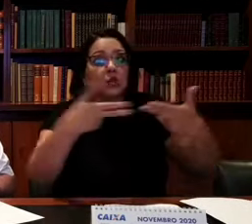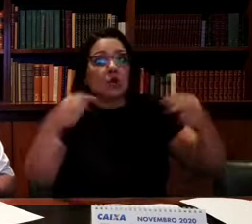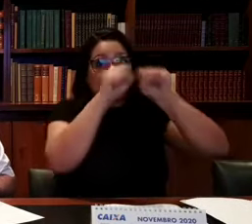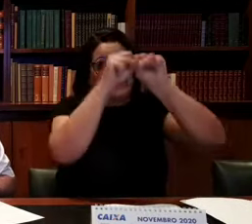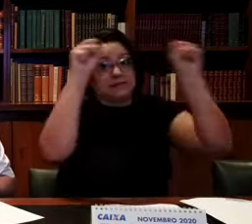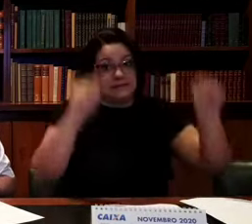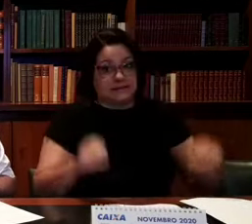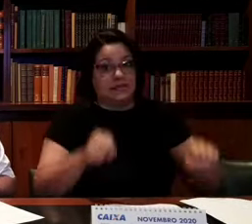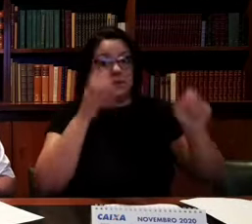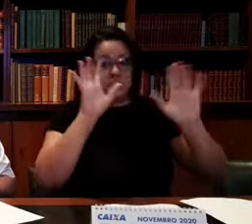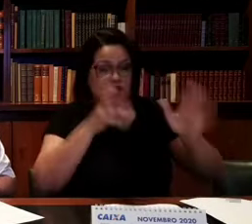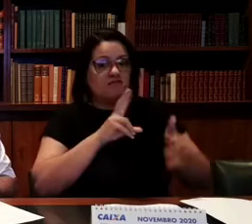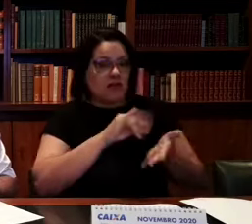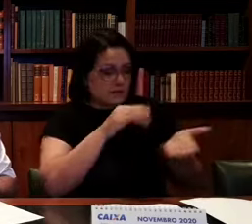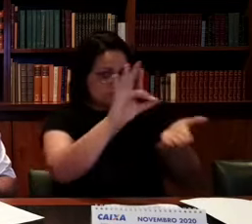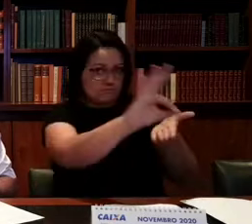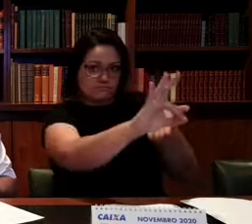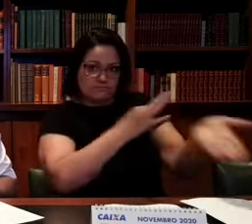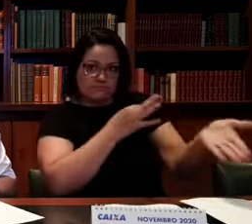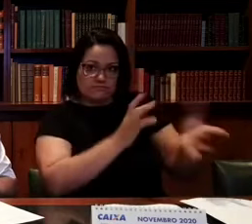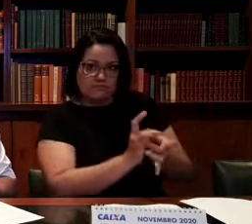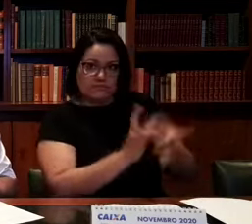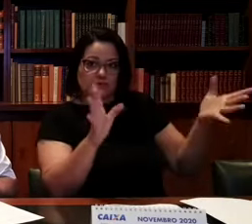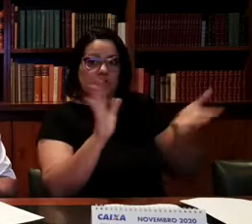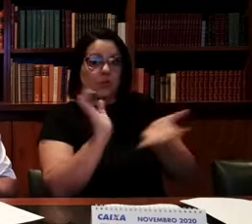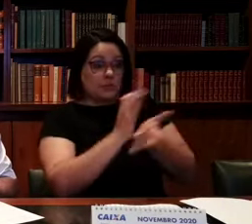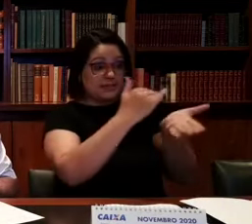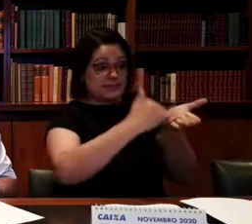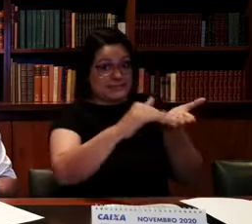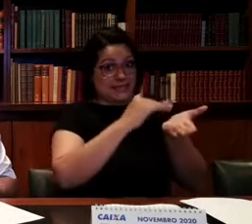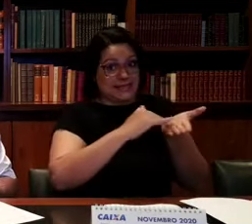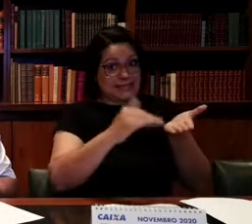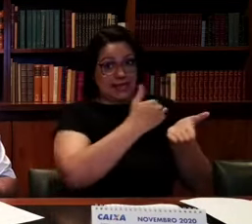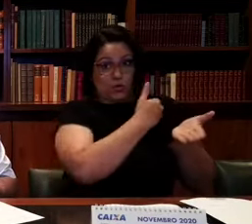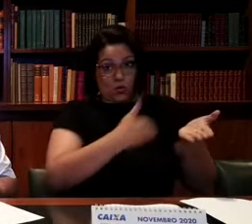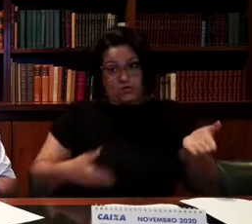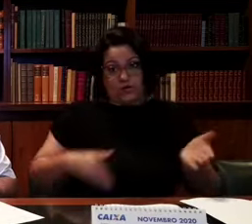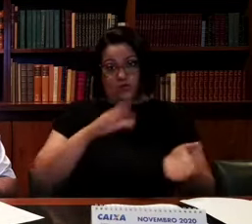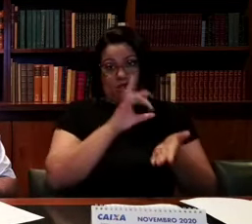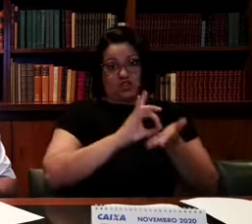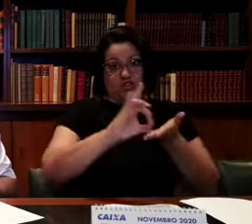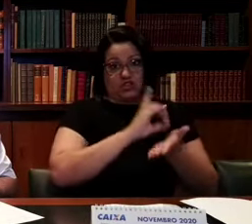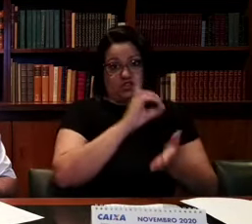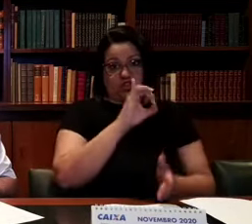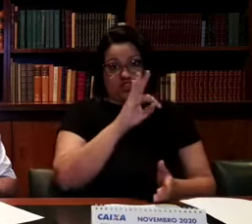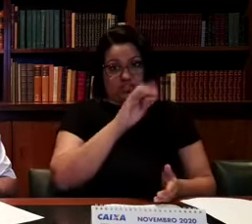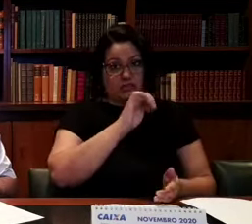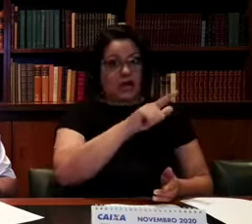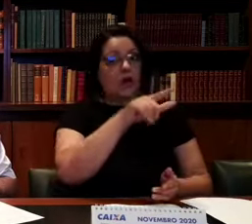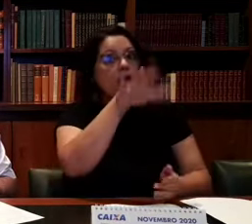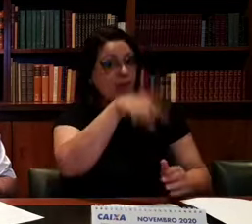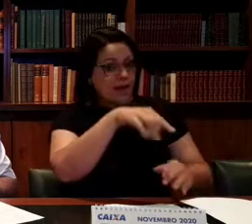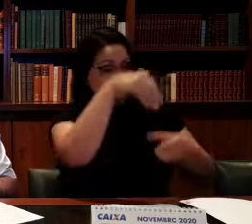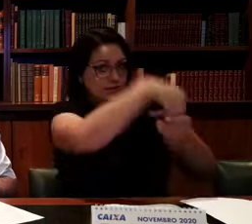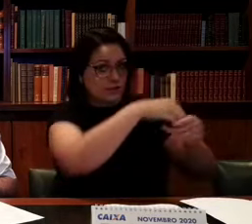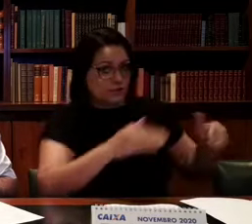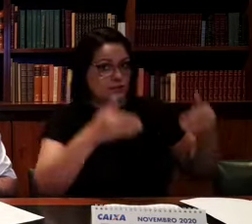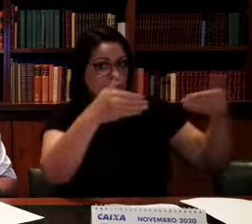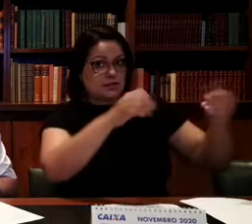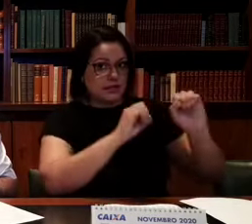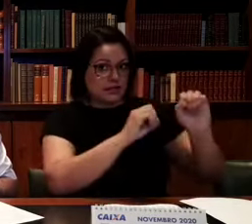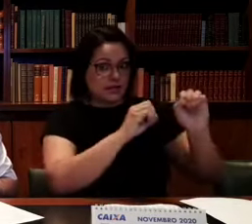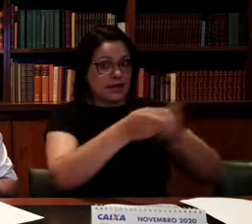que já está em homologação junto com a secretaria de governo digital que a do Ministério da economia então e já